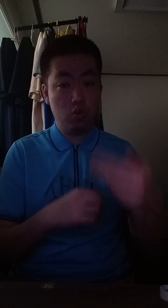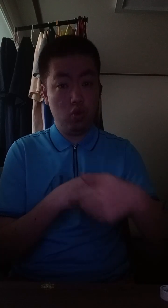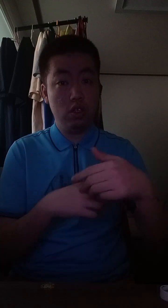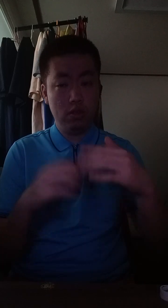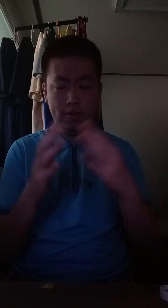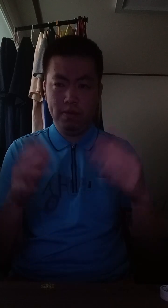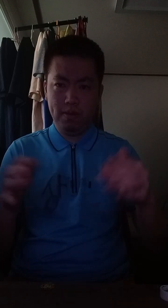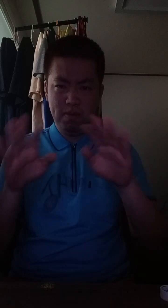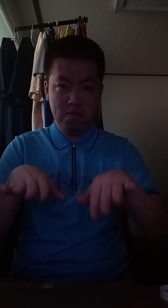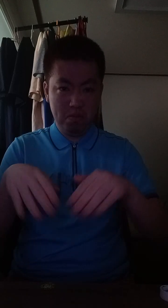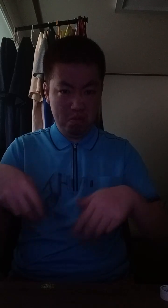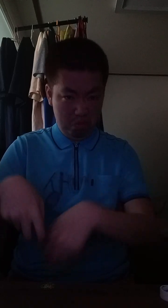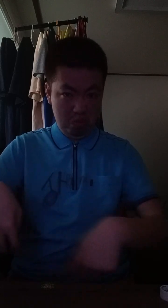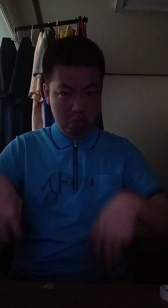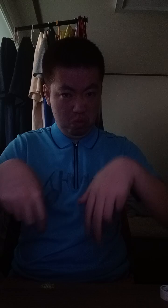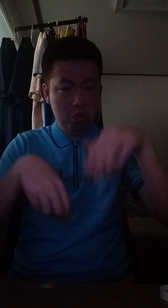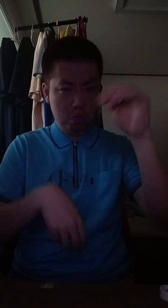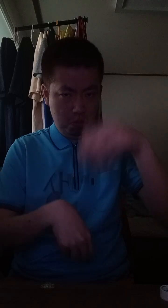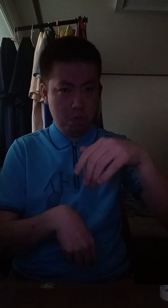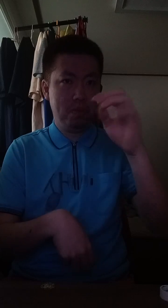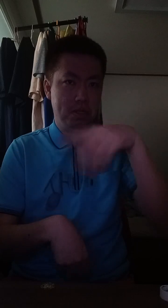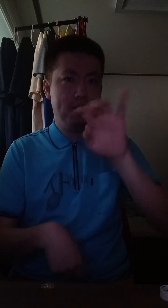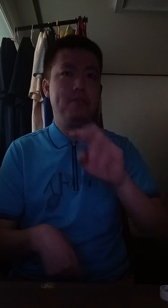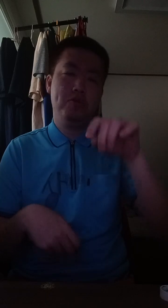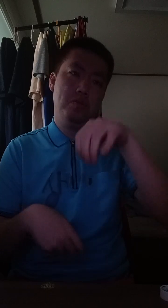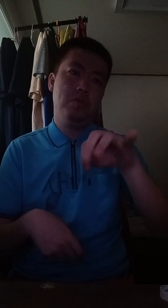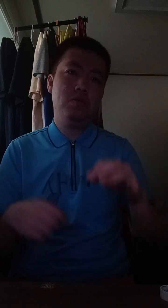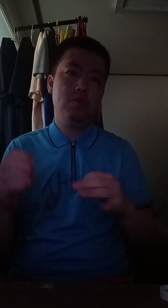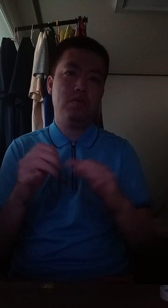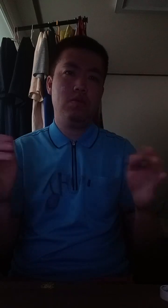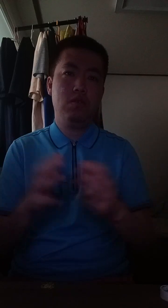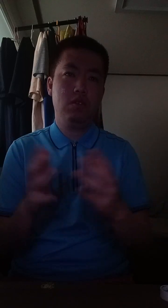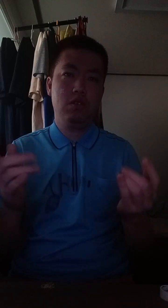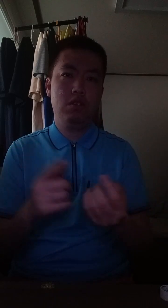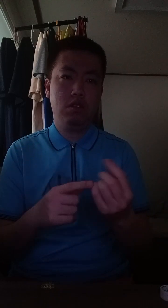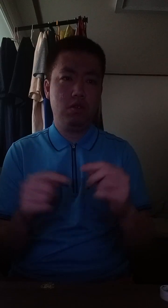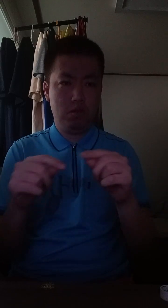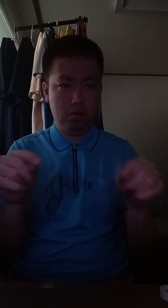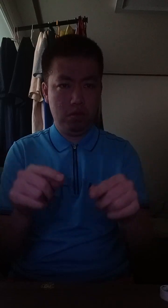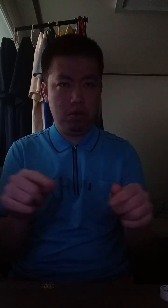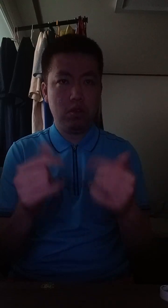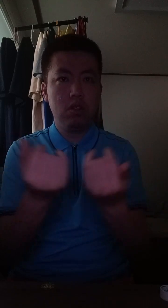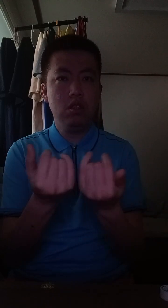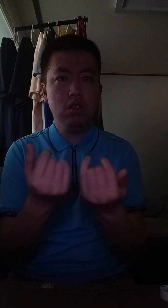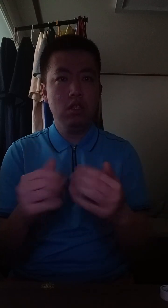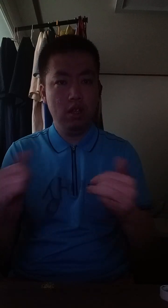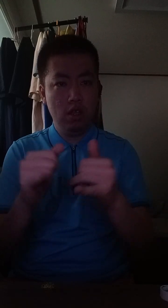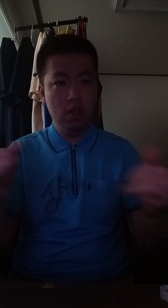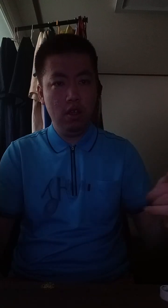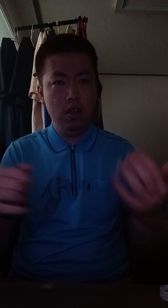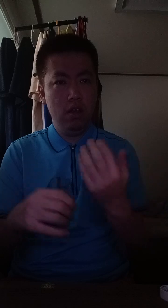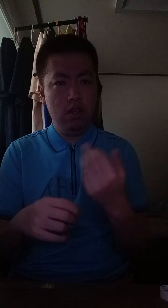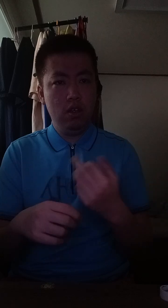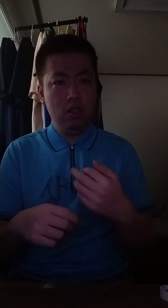발 빠짐 사고는 평균 60여 건 발생하는 상황. 좁은 데는 안정감이 있는데 여기 넓은 데는 불안해요. 여기 이제 우산 같은